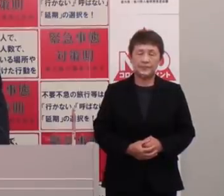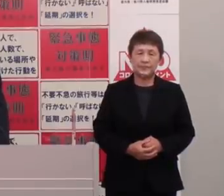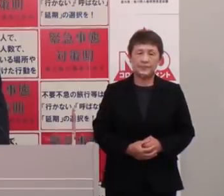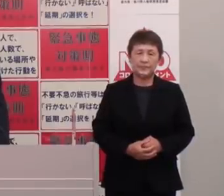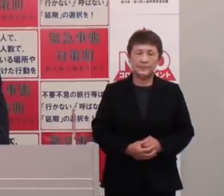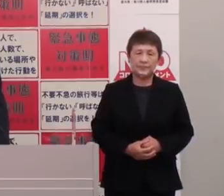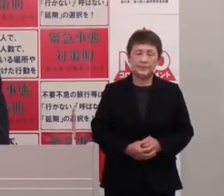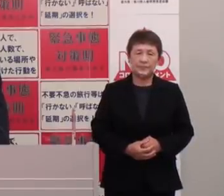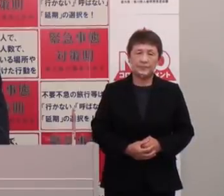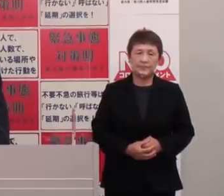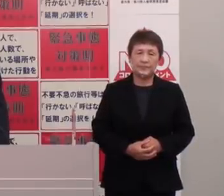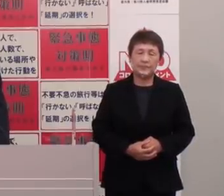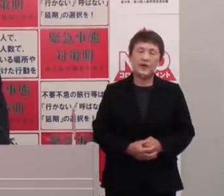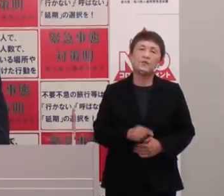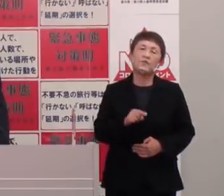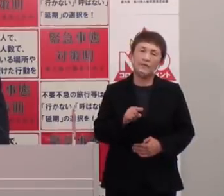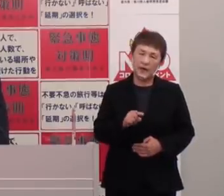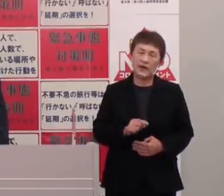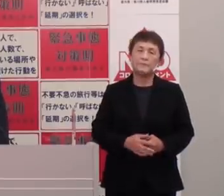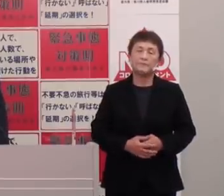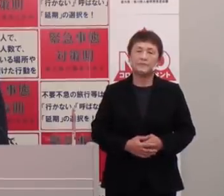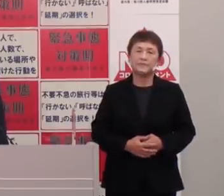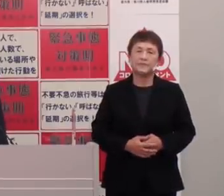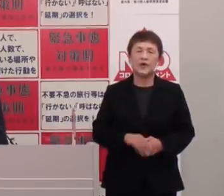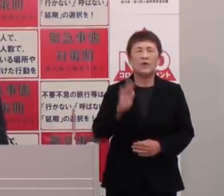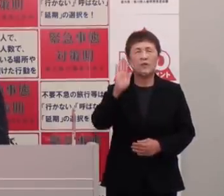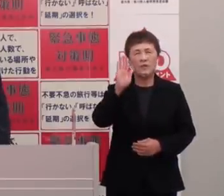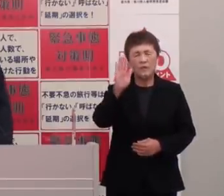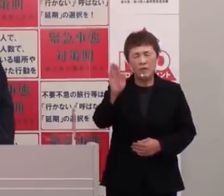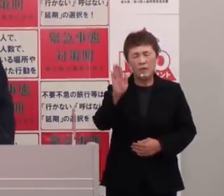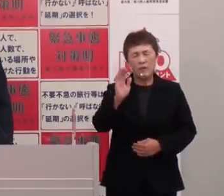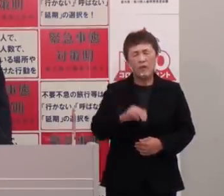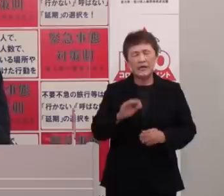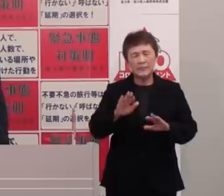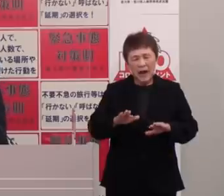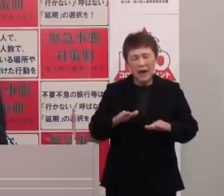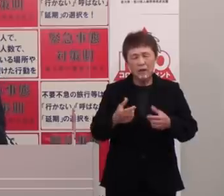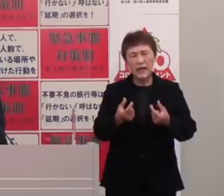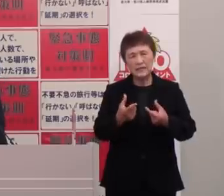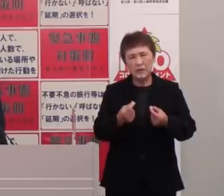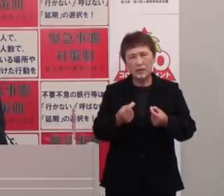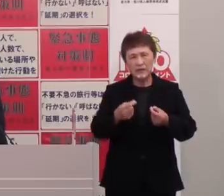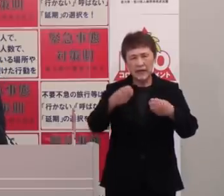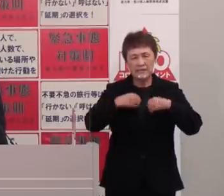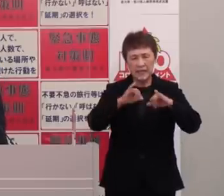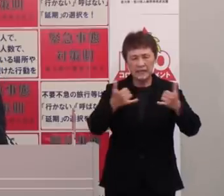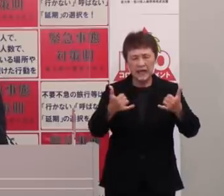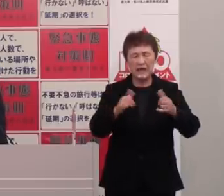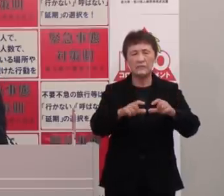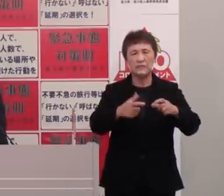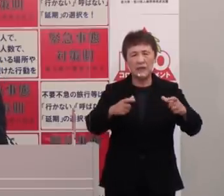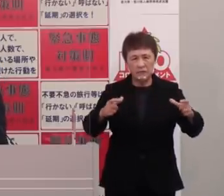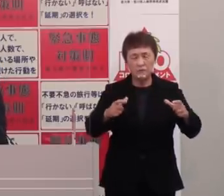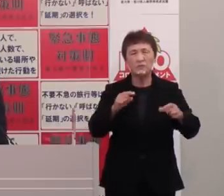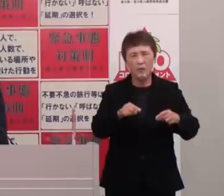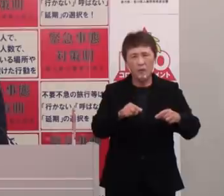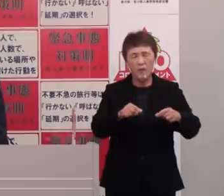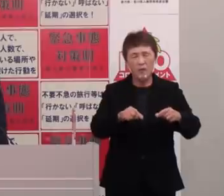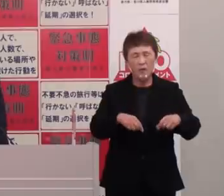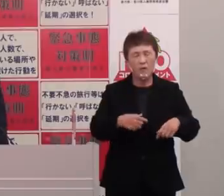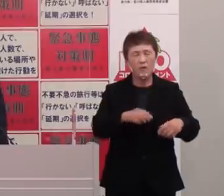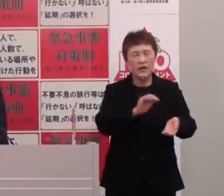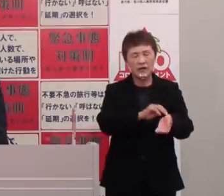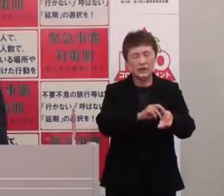このことは今後さらに現在のペースが続いていけば、医療提供体制に大き